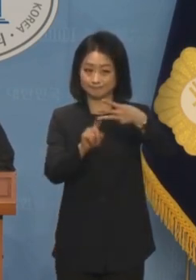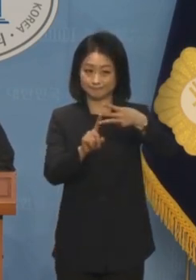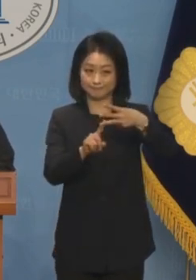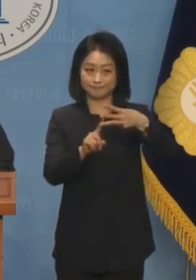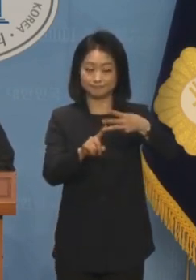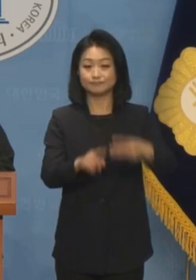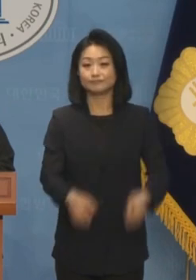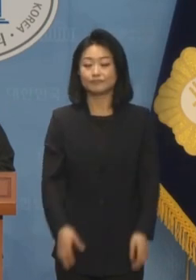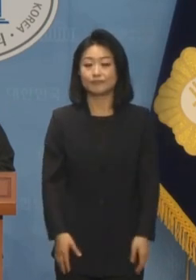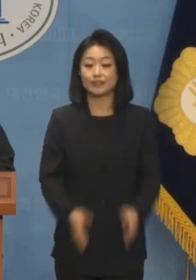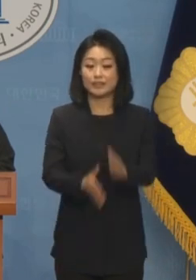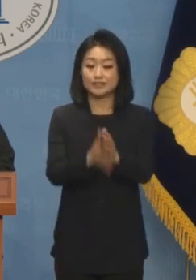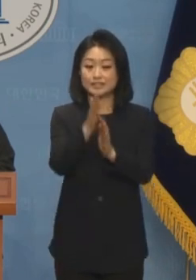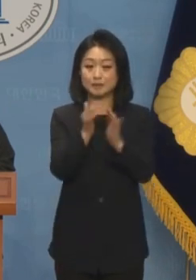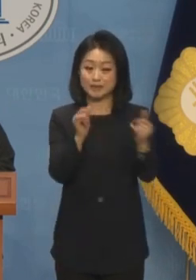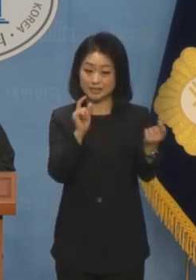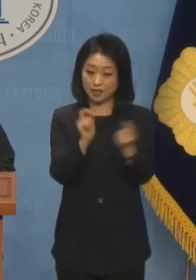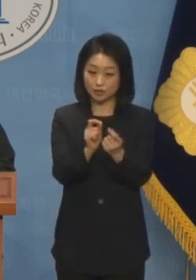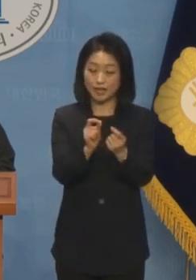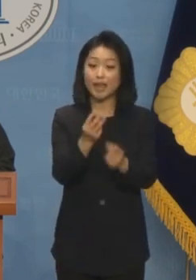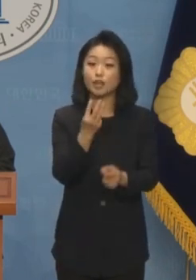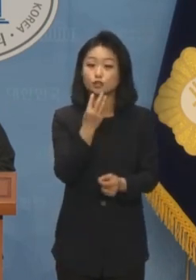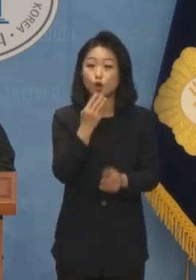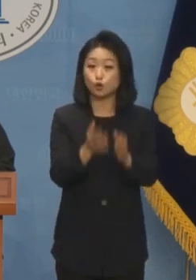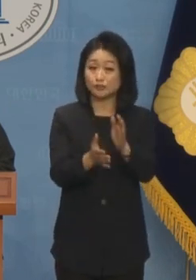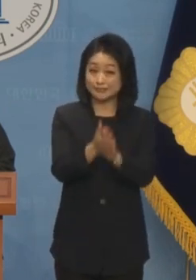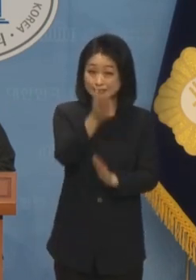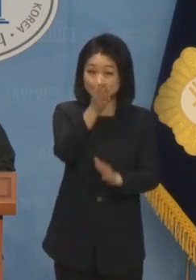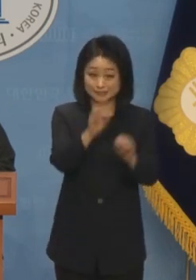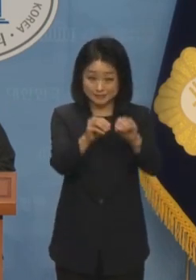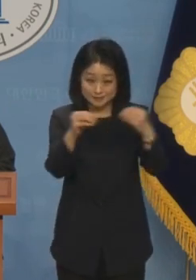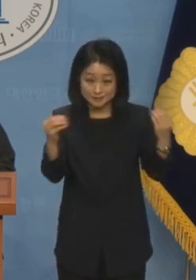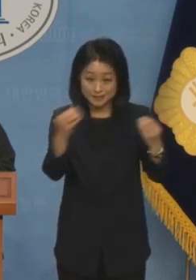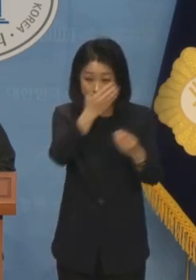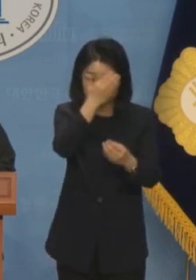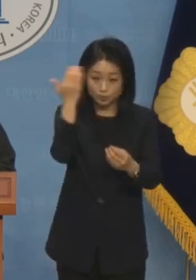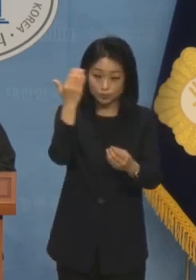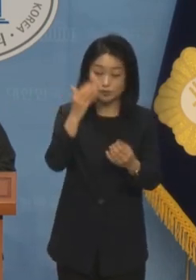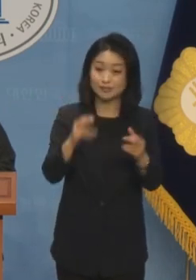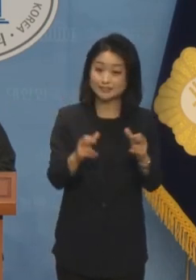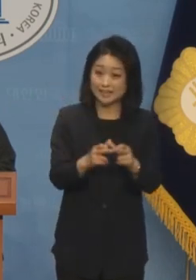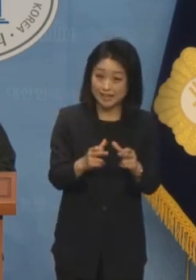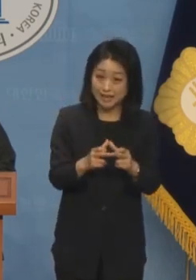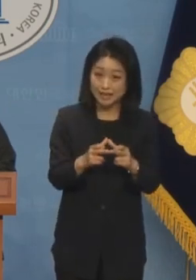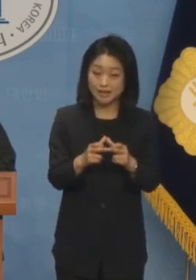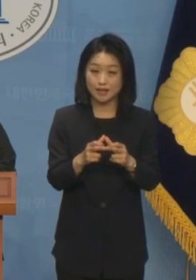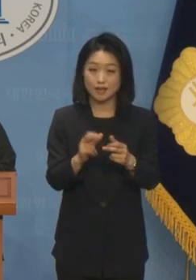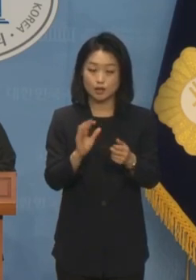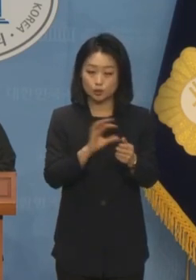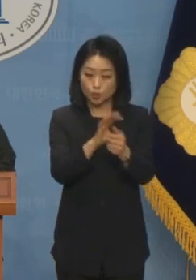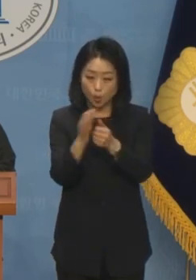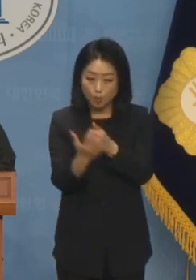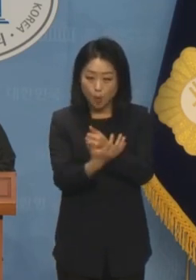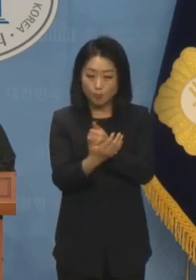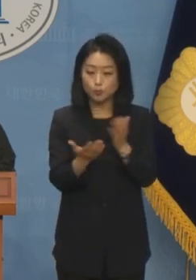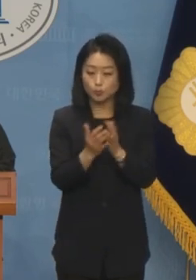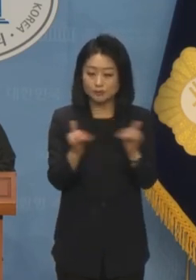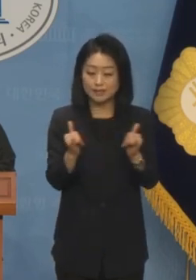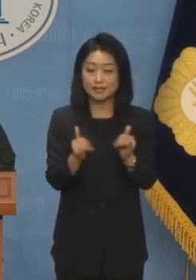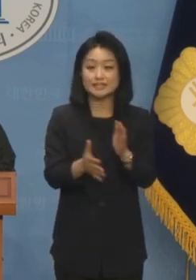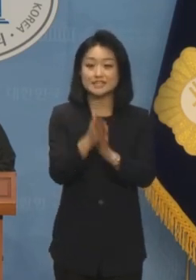마지막입니다. 시민 곁에 서울시라더니 청소년, 장애인, 돌봄 노동자는 시민이